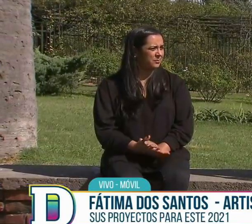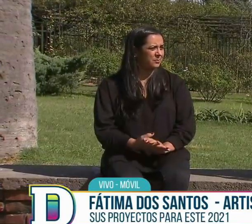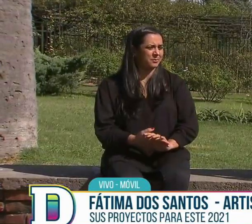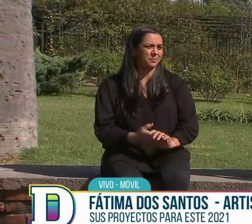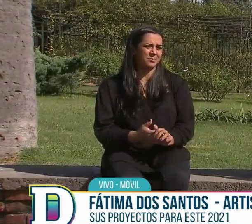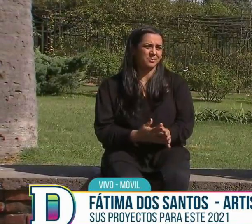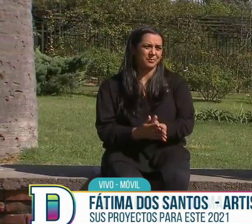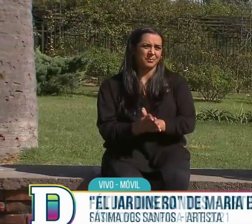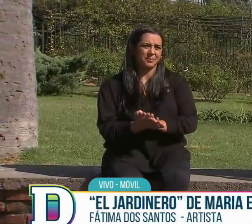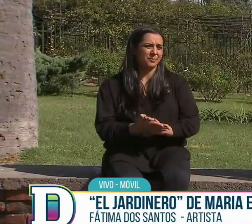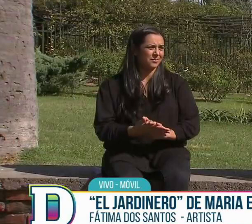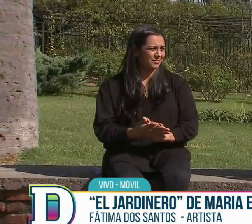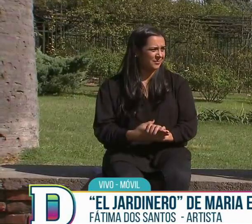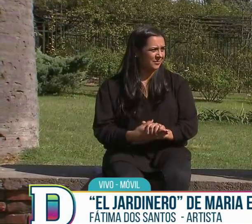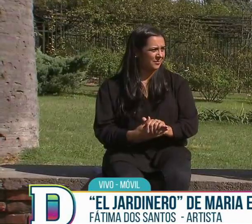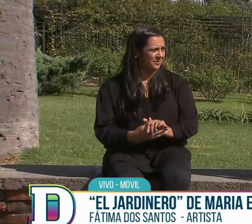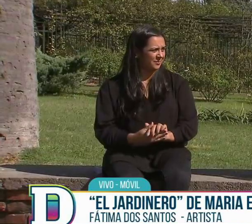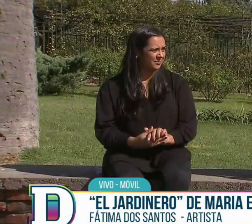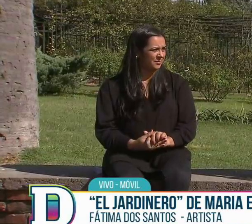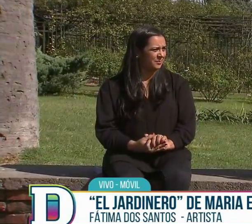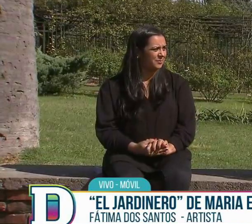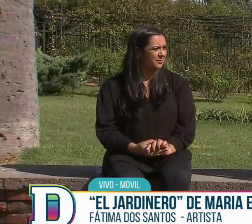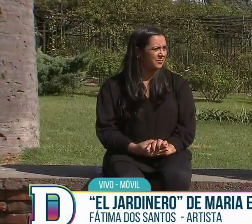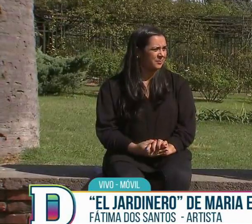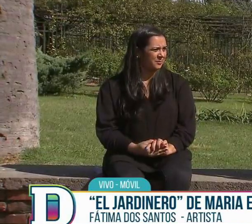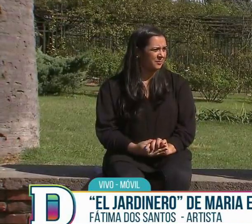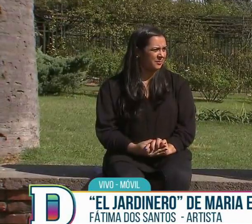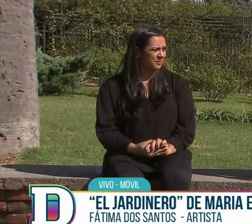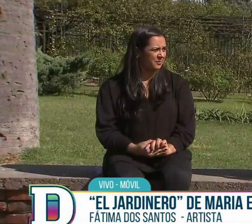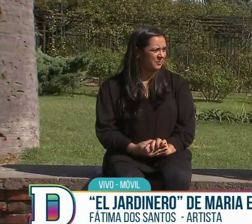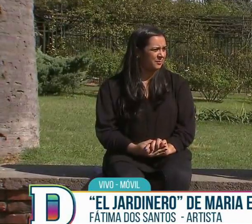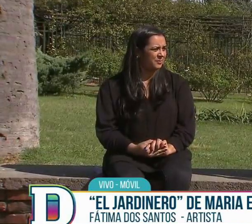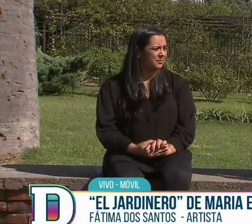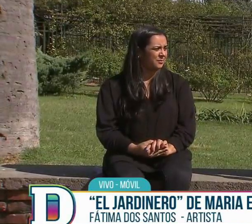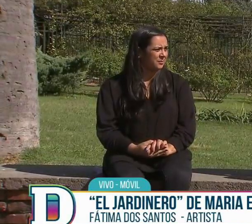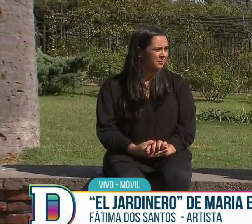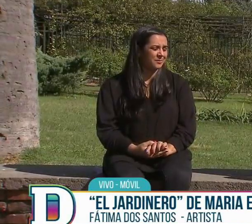este regalito con todo el amor y el cariño. A disfrutar de la vida.